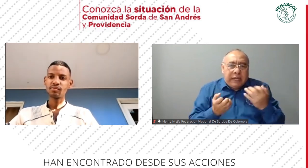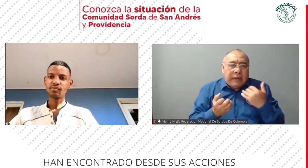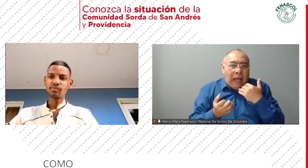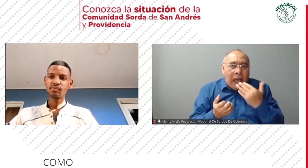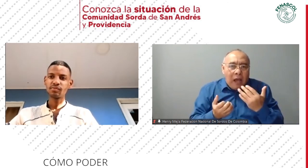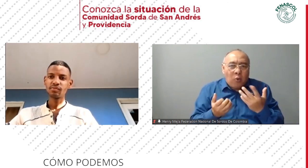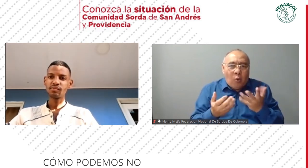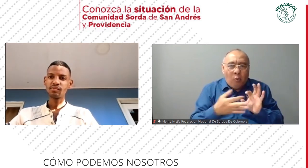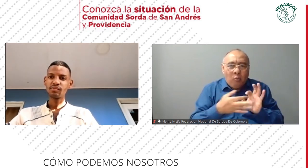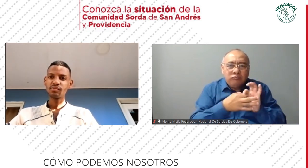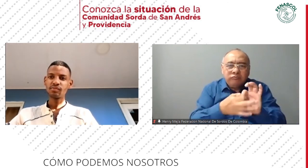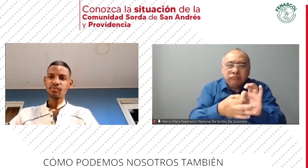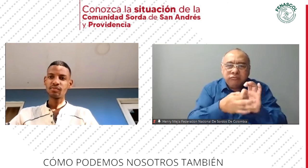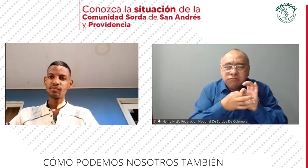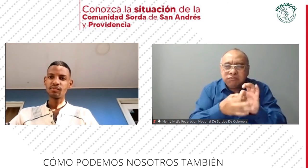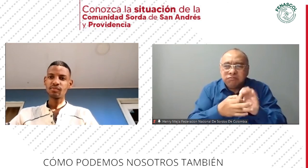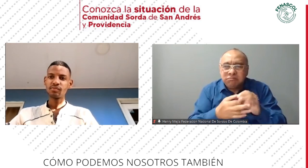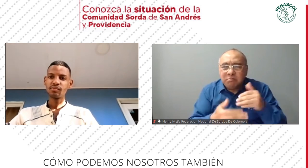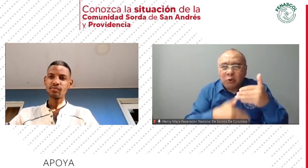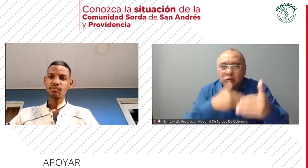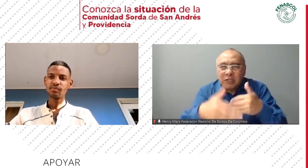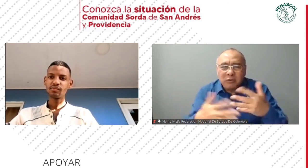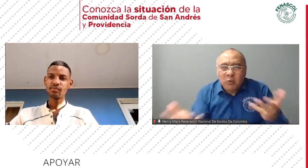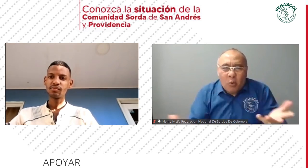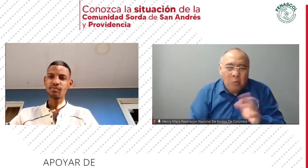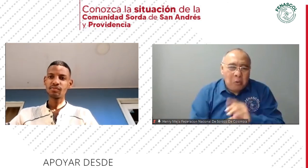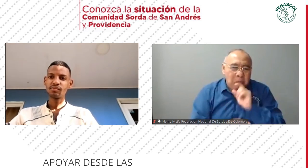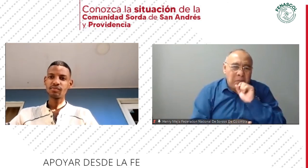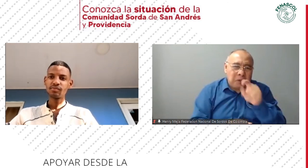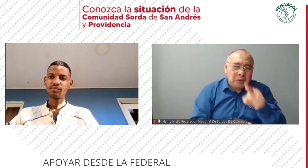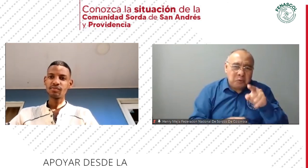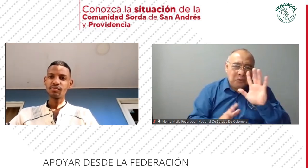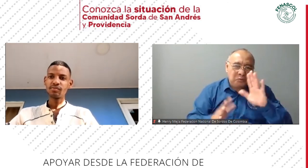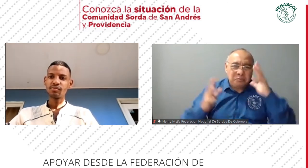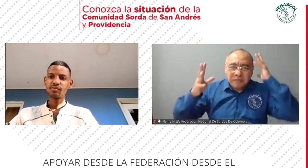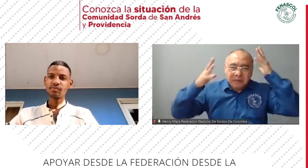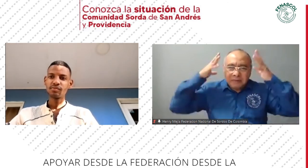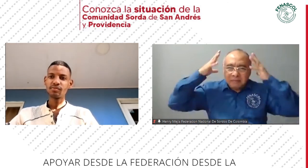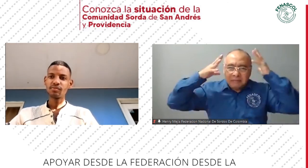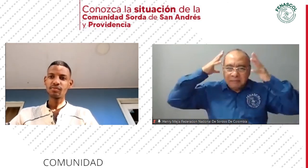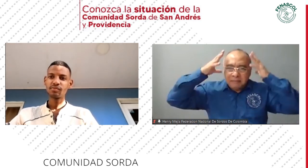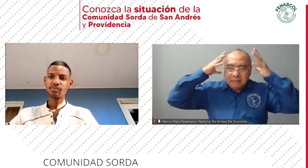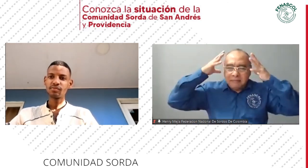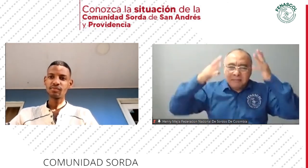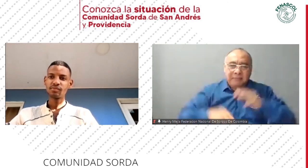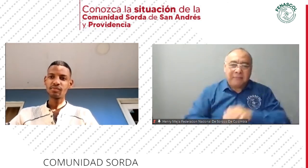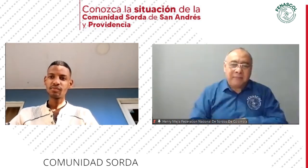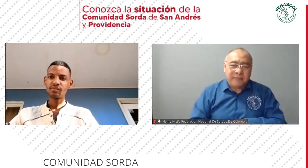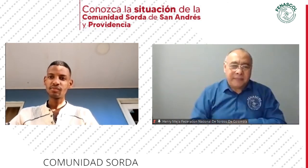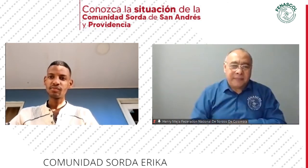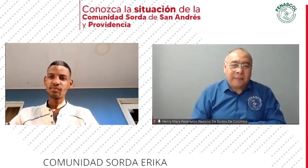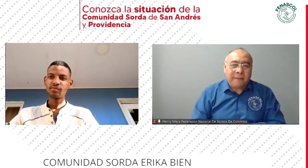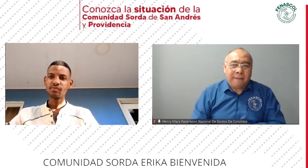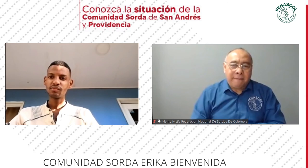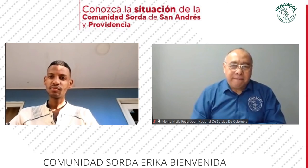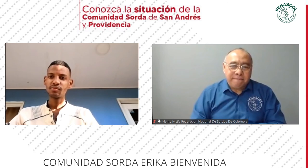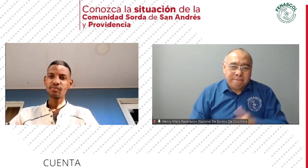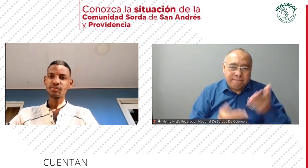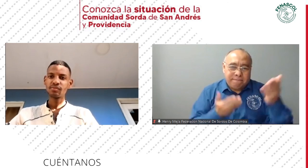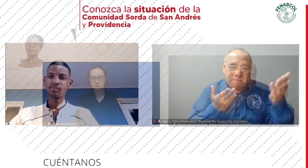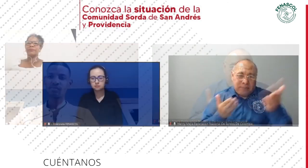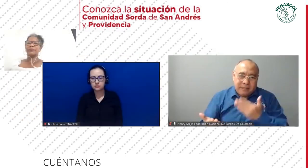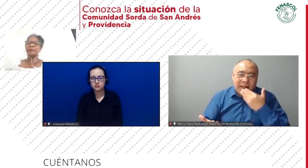cómo podemos nosotros también apoyar desde la federación desde la comunidad sorda erika bienvenida